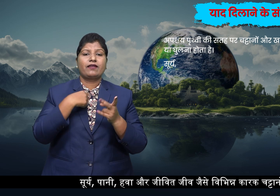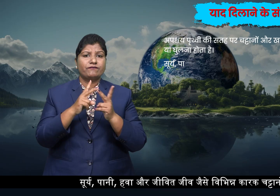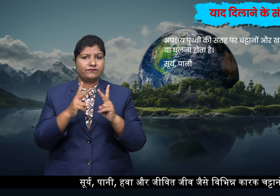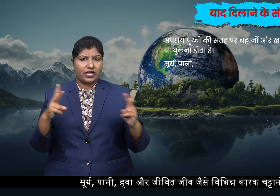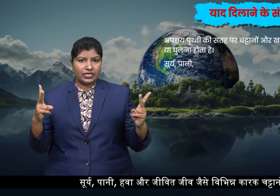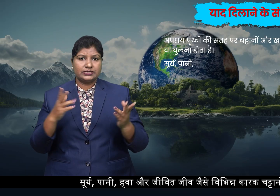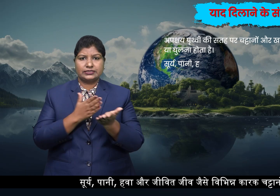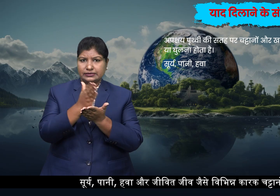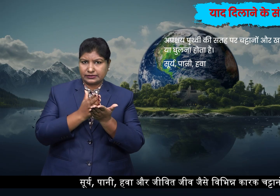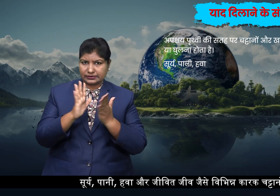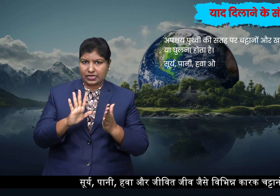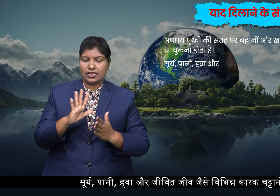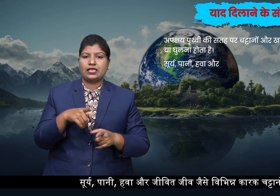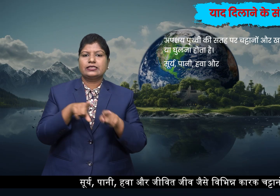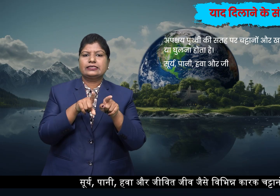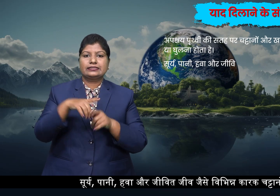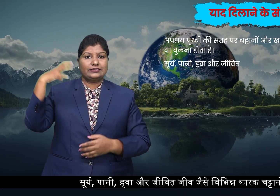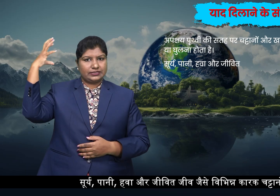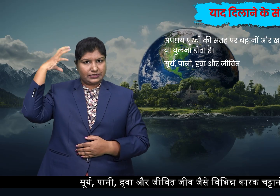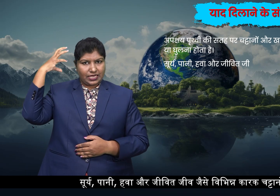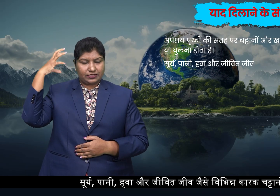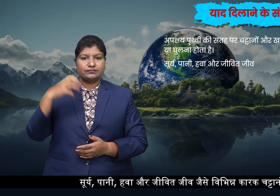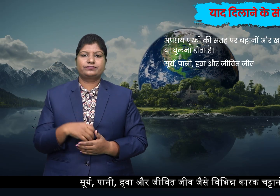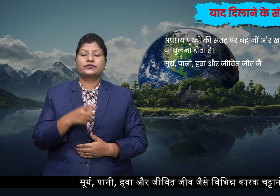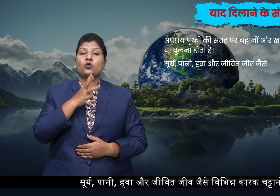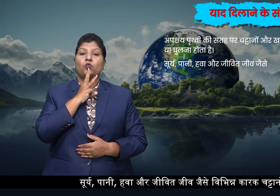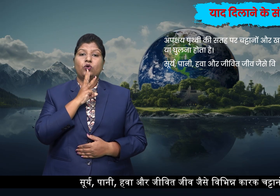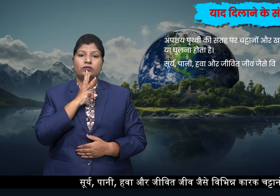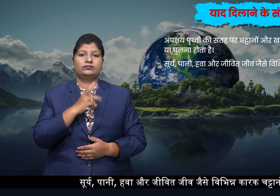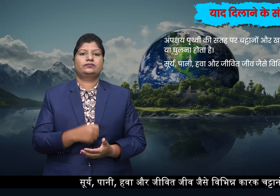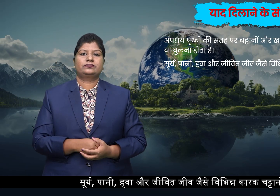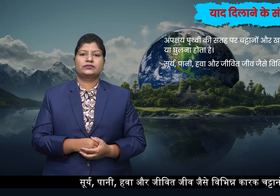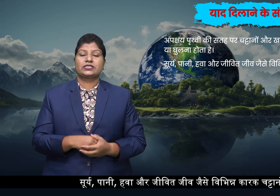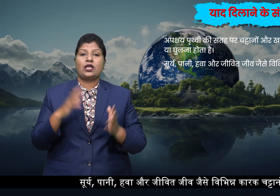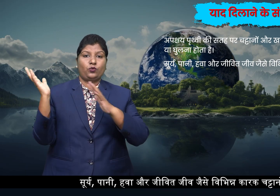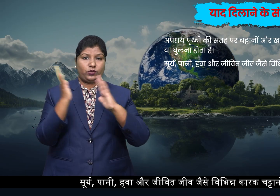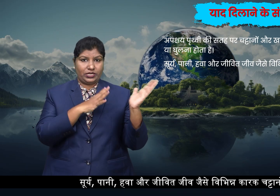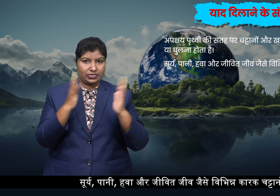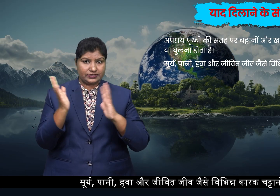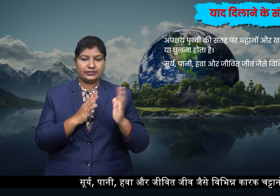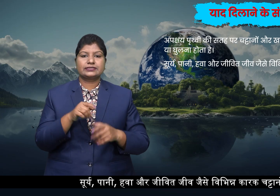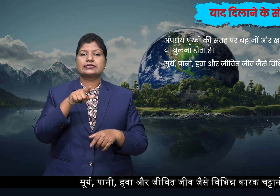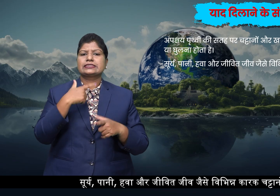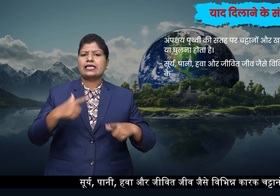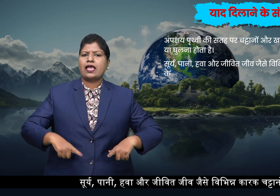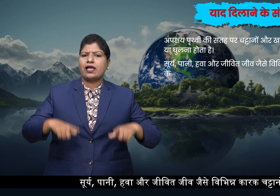सूर्य, पानी, हवा और जीवित जीव जैसे विभिन्न कारक चट्टानों के